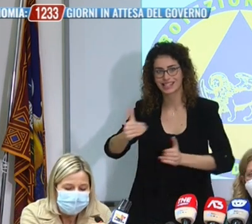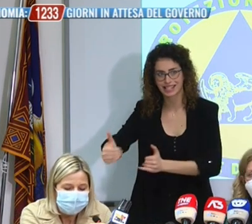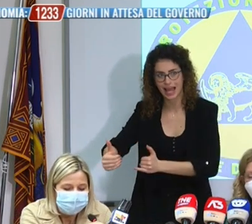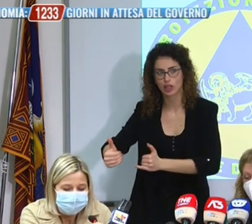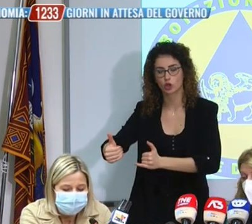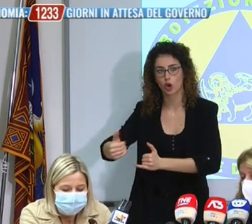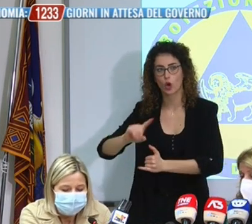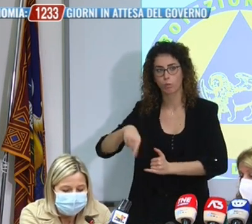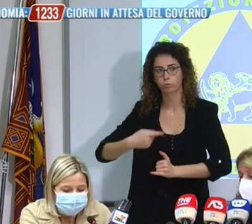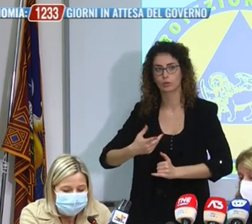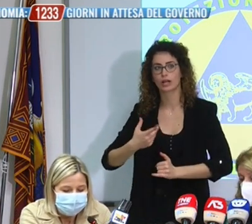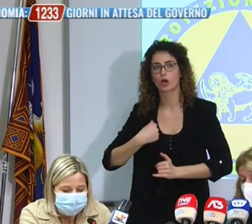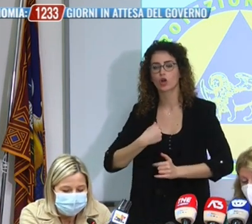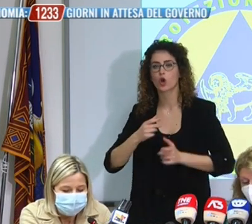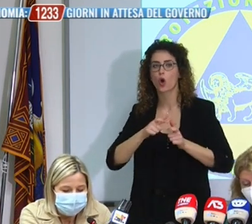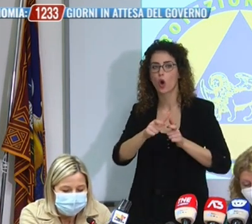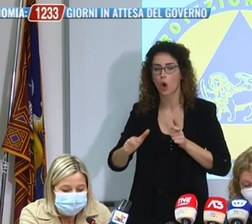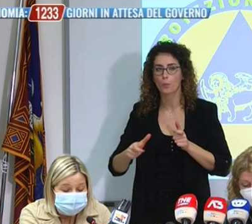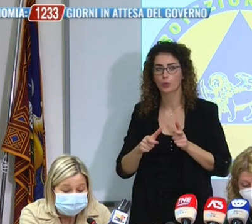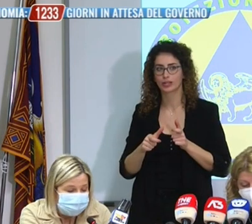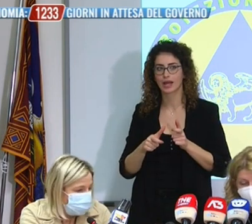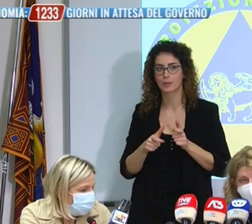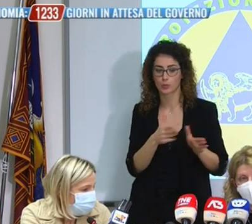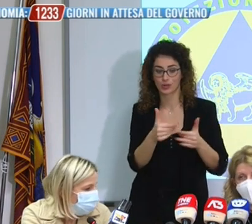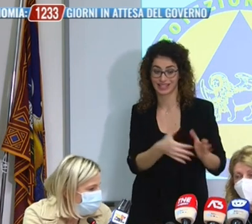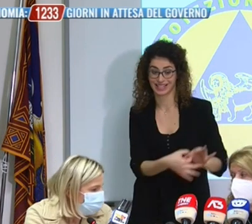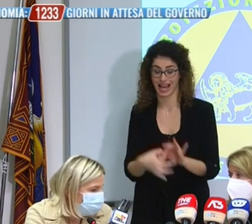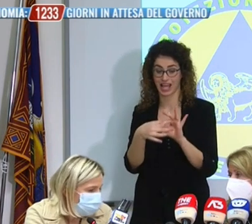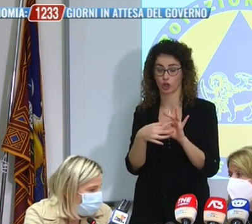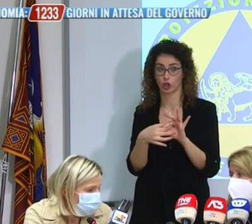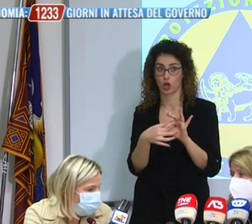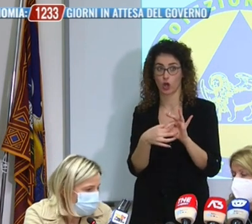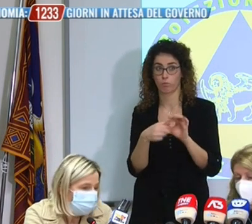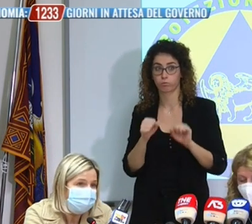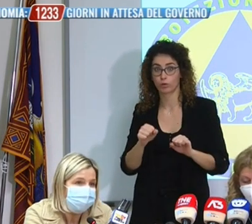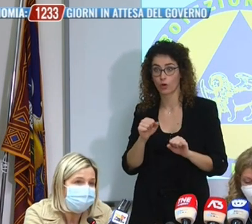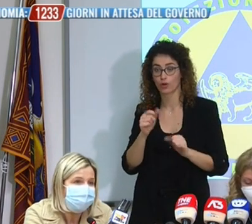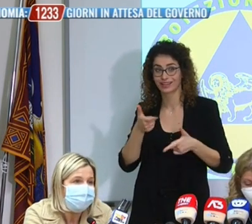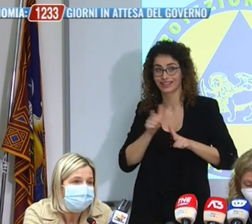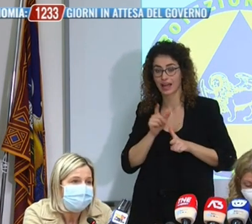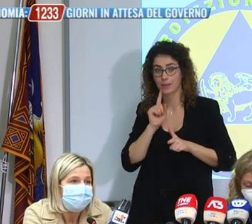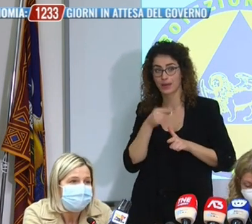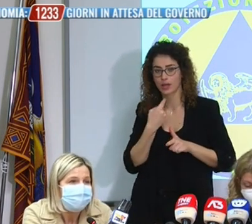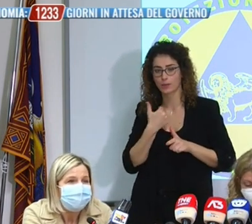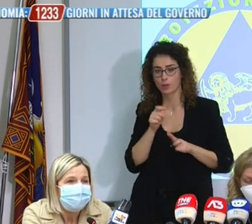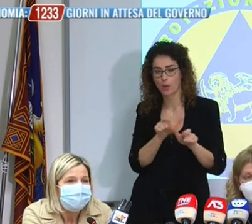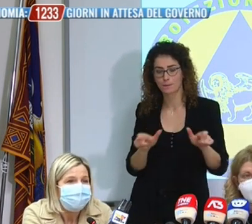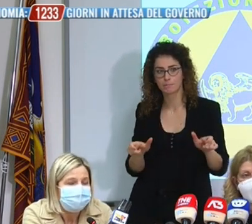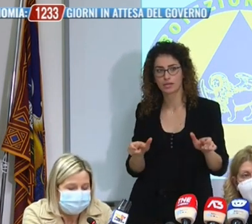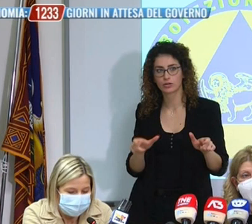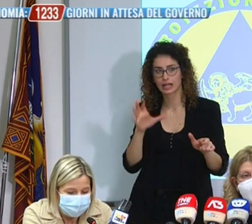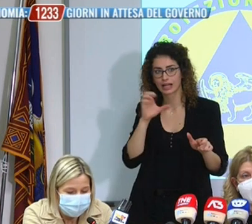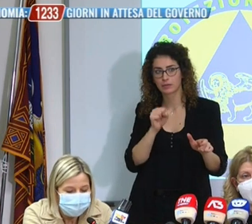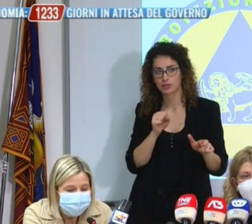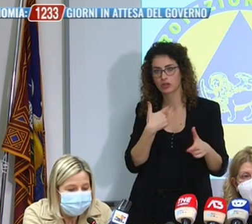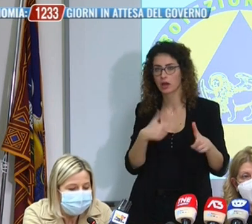anche con, scusate, con i comuni che fanno parte di quel singolo distretto, forse magari aumenterebbe anche la sensibilità delle persone di evitare di andare